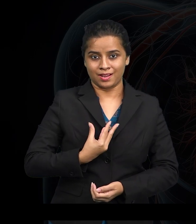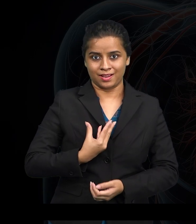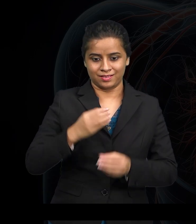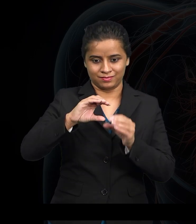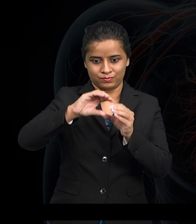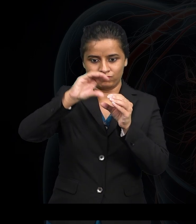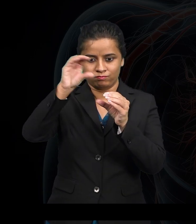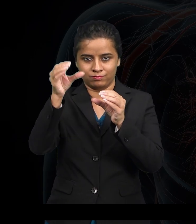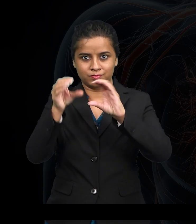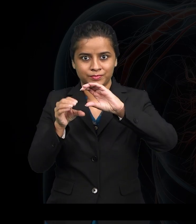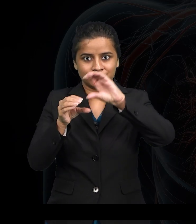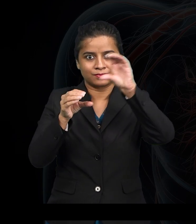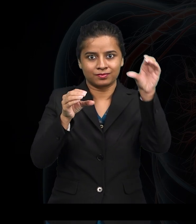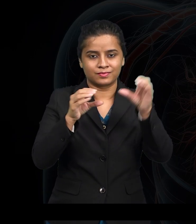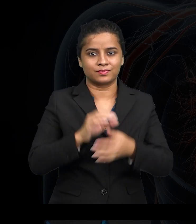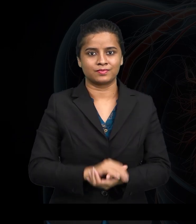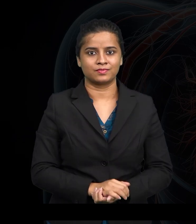धमनी,